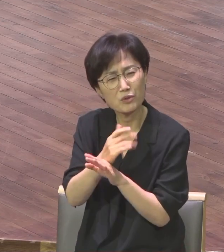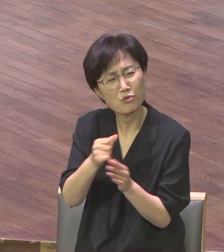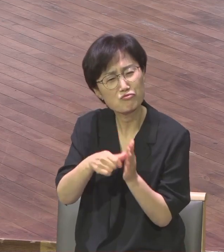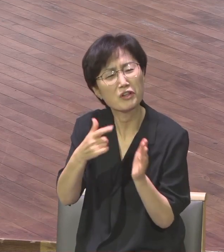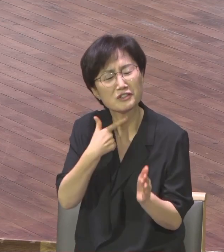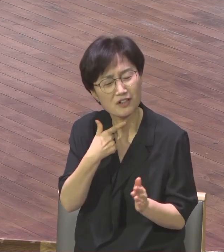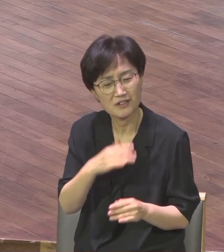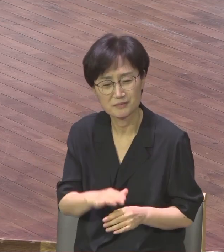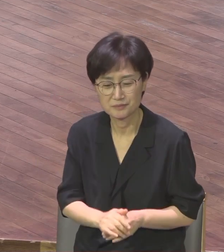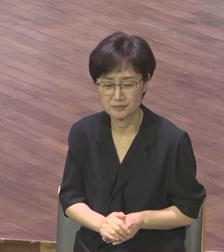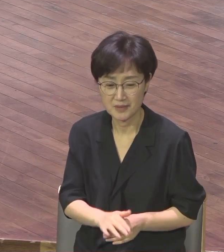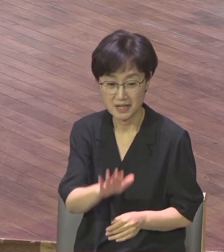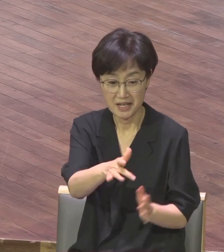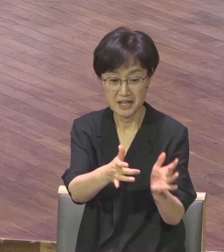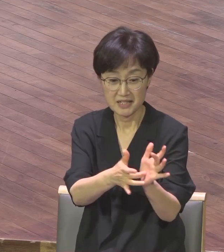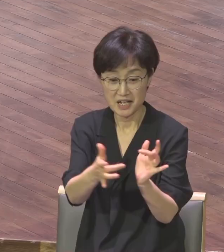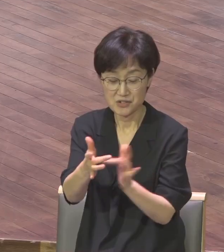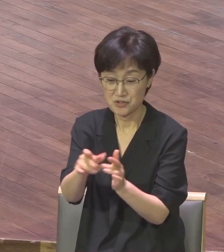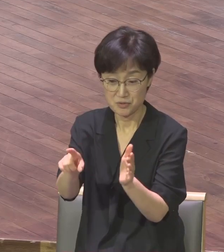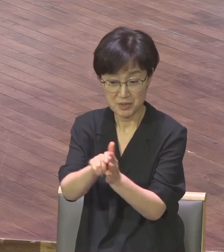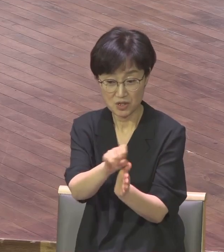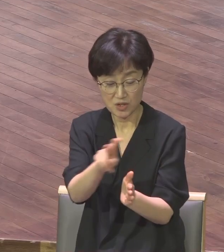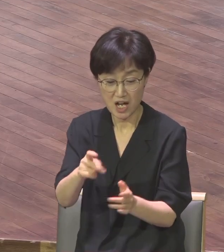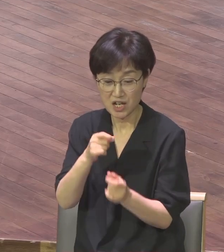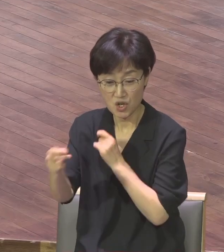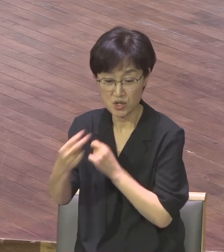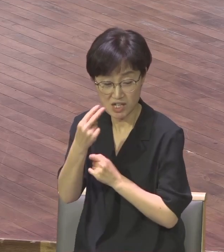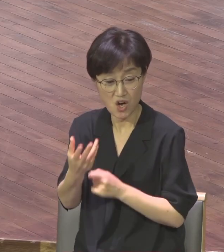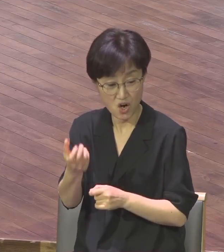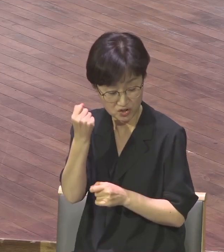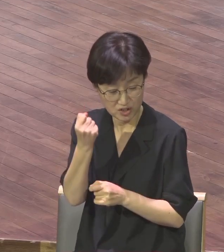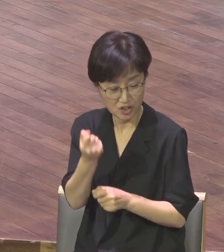예수를 믿어야 영생 얻는다고 전하라.